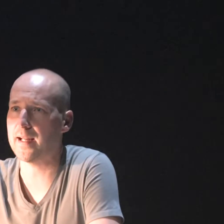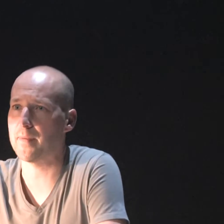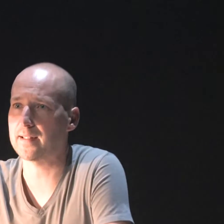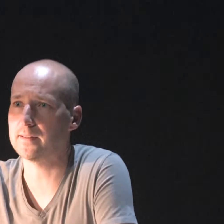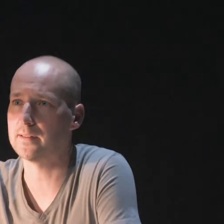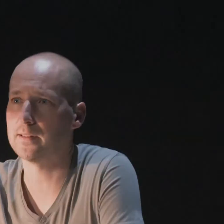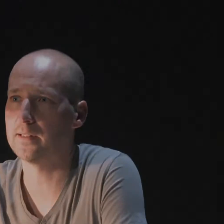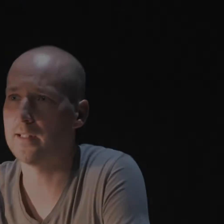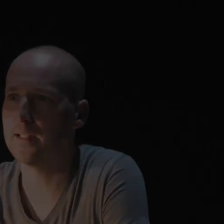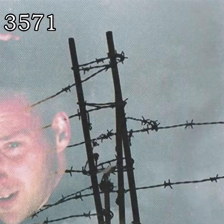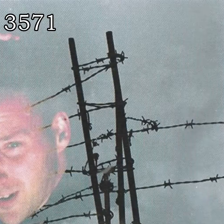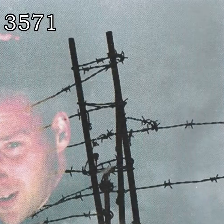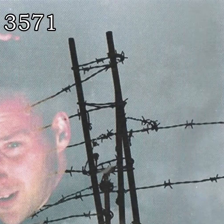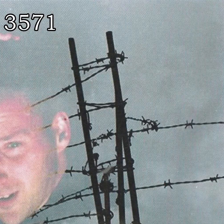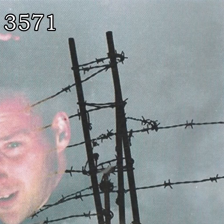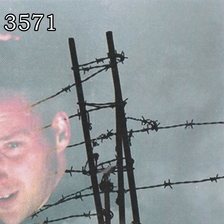heb meegemaakt.